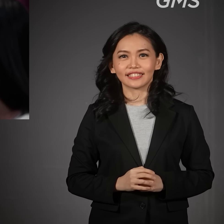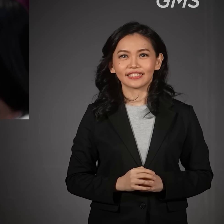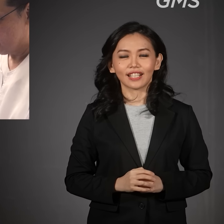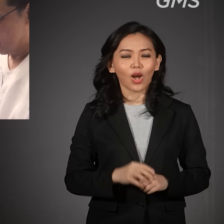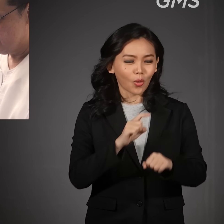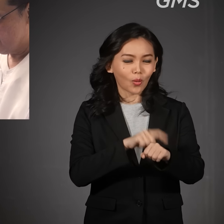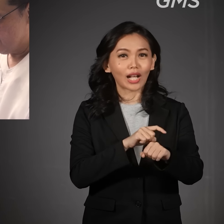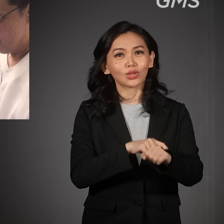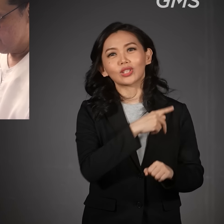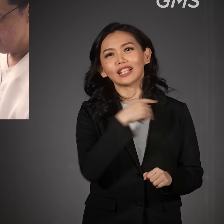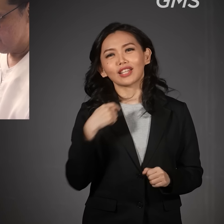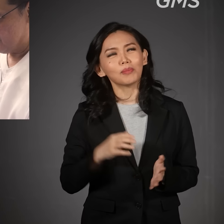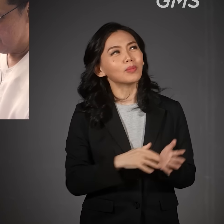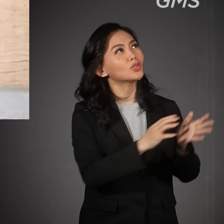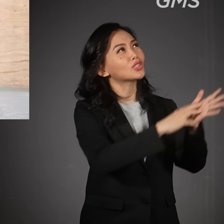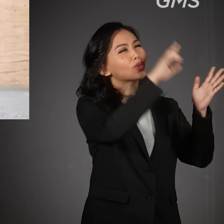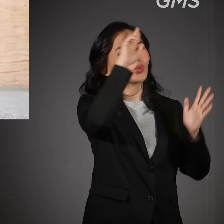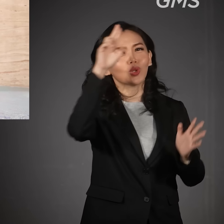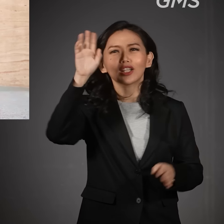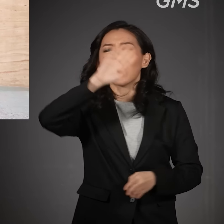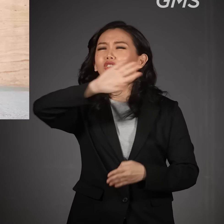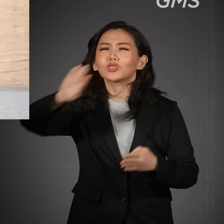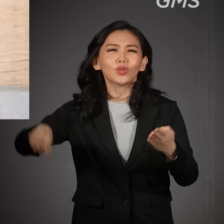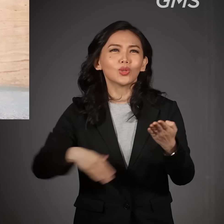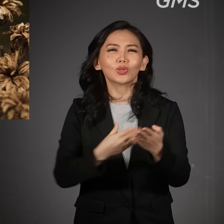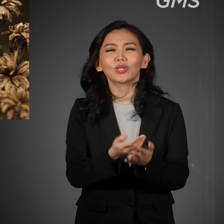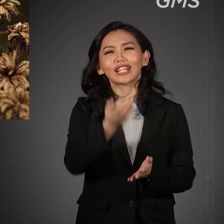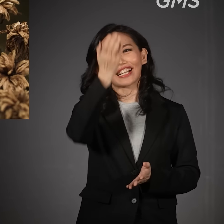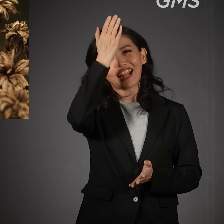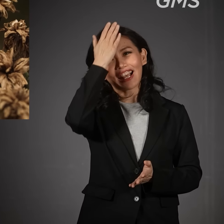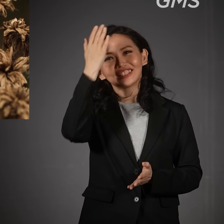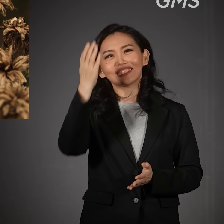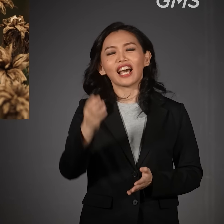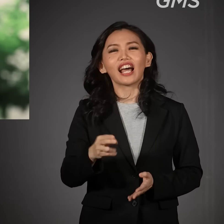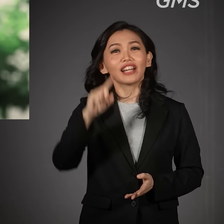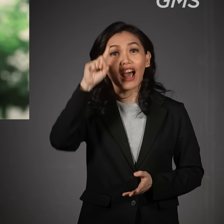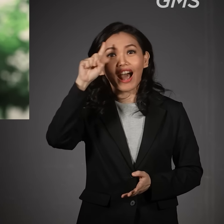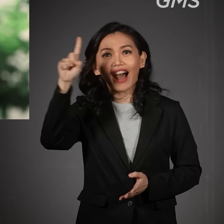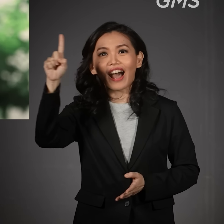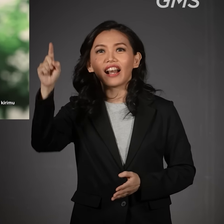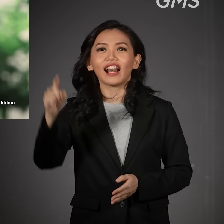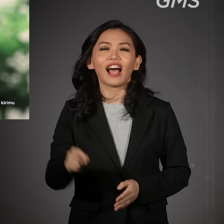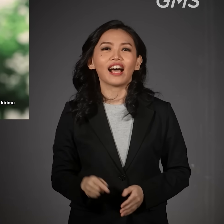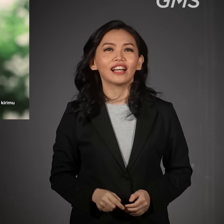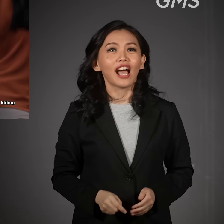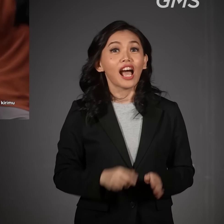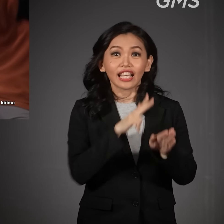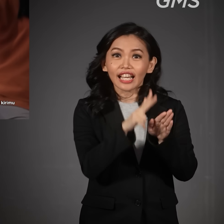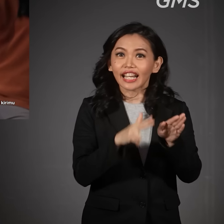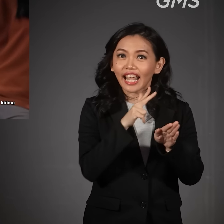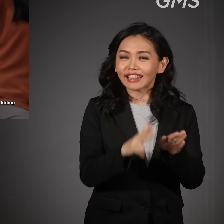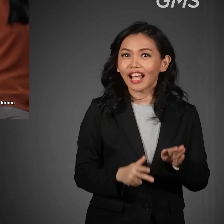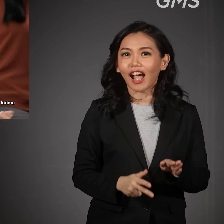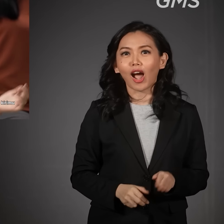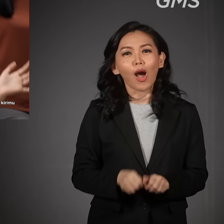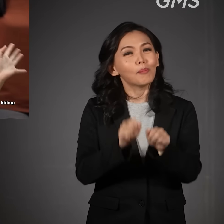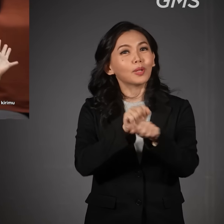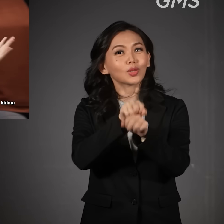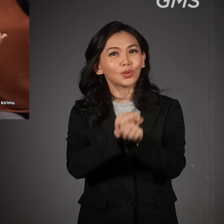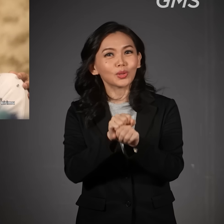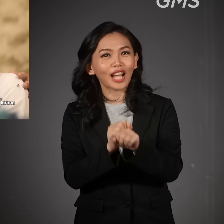Waktu kita memuji Tuhan, seluruh kerajaan itu berdiri di sampingmu. Waktu kita memuji, seluruh kerajaan Allah dan kereta-keretanya yang tidak